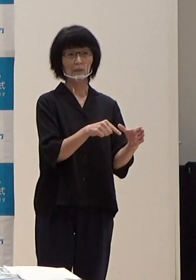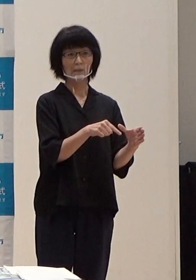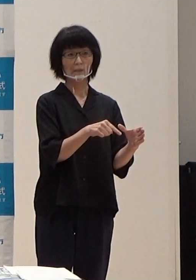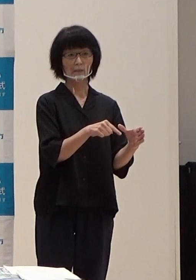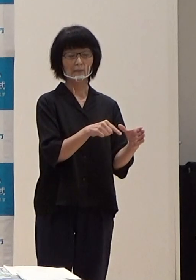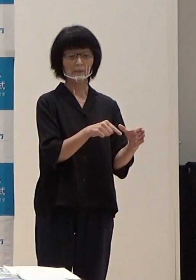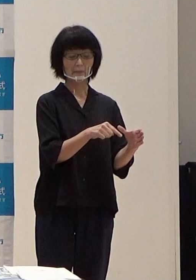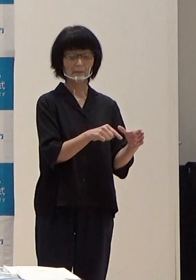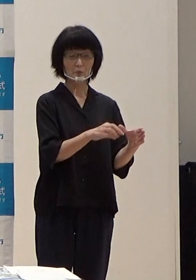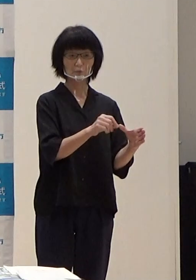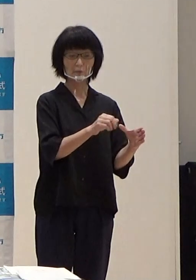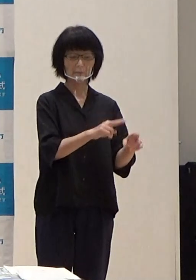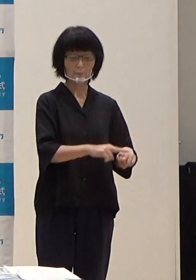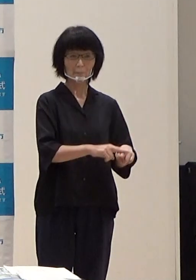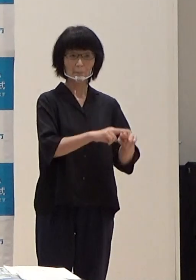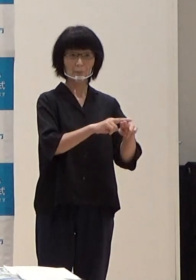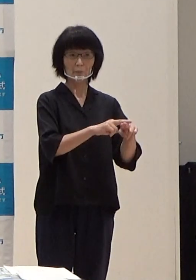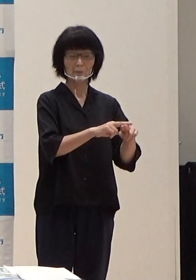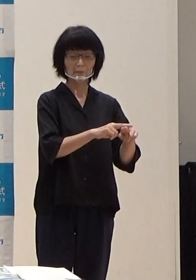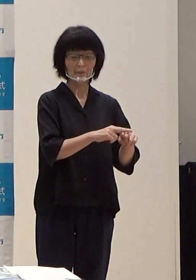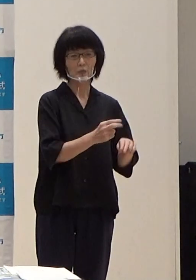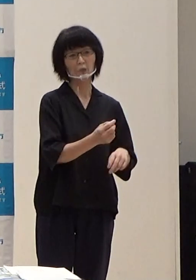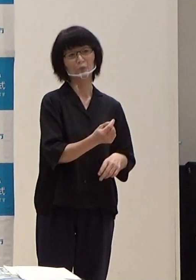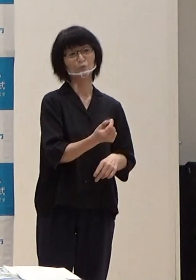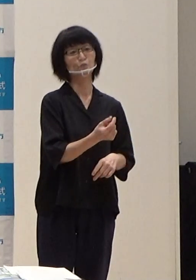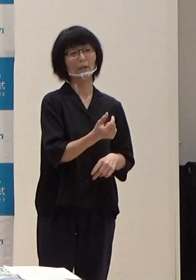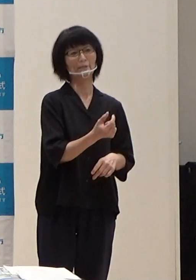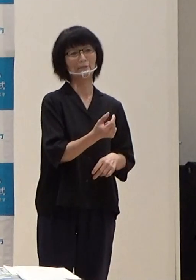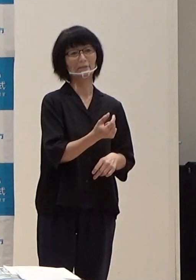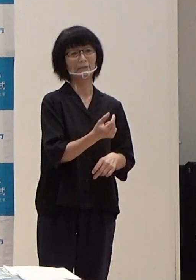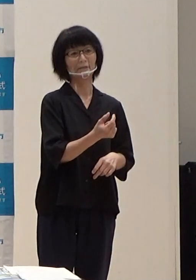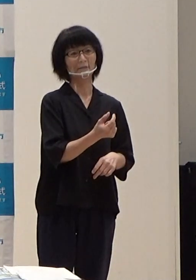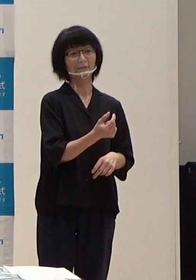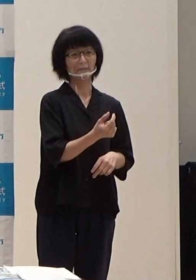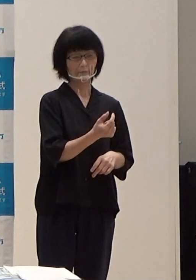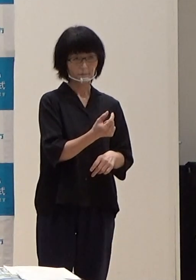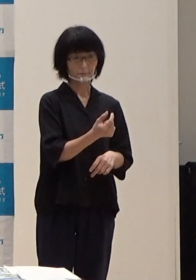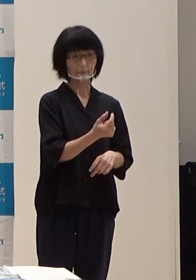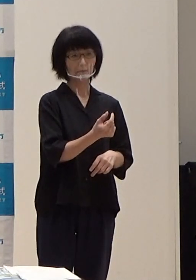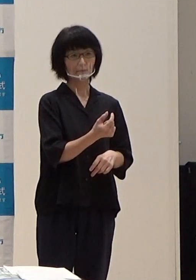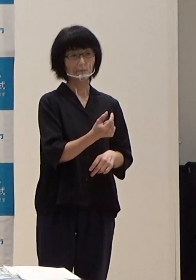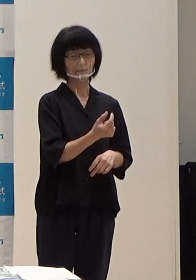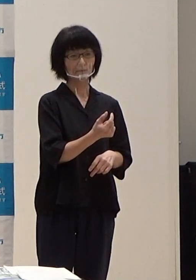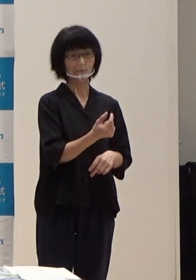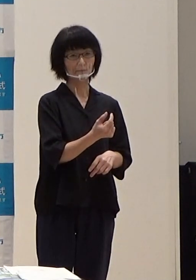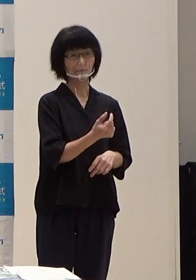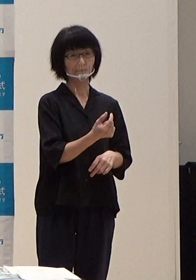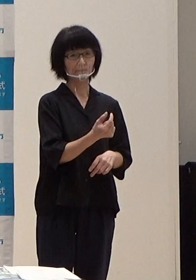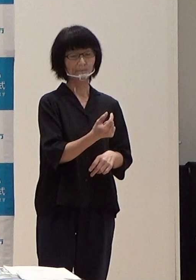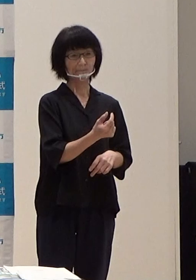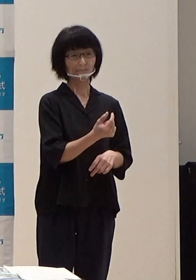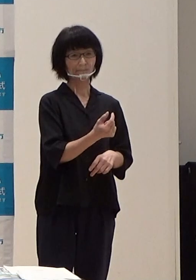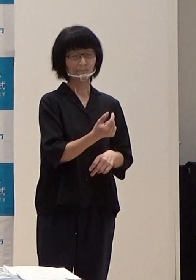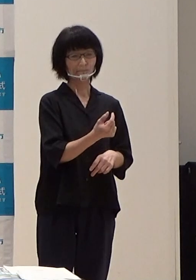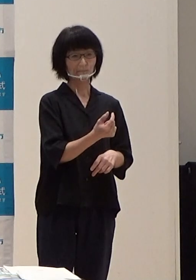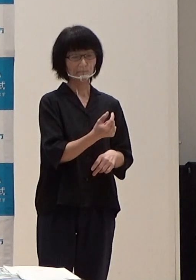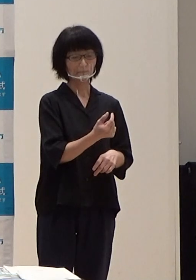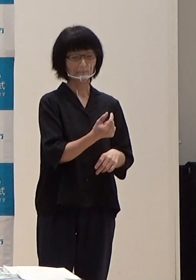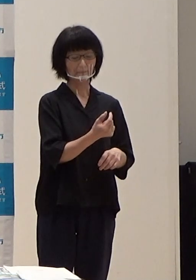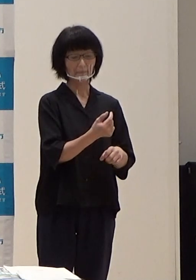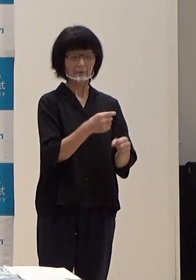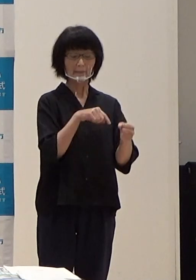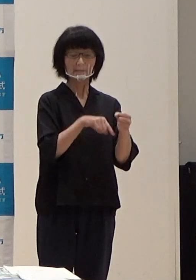堆積土壌が少なく、土砂が少なく、またかなり線量も下がってきているということ